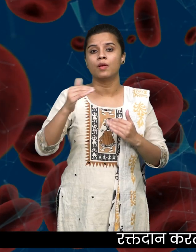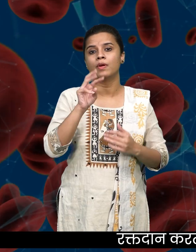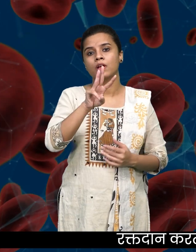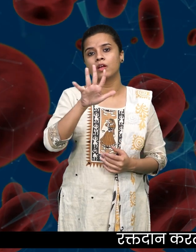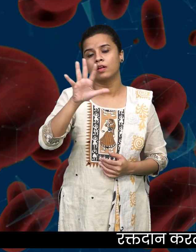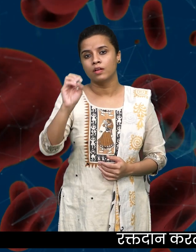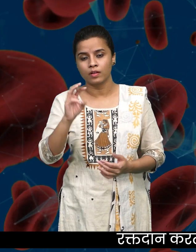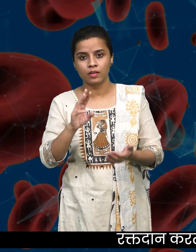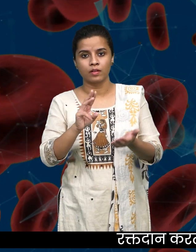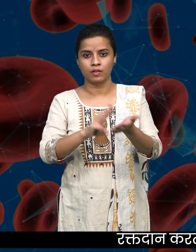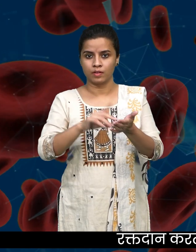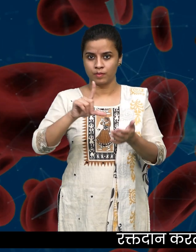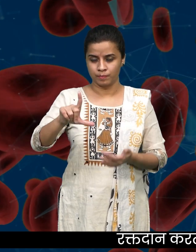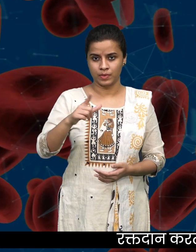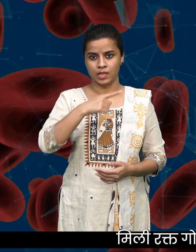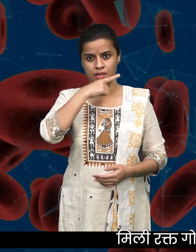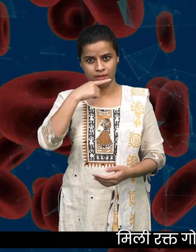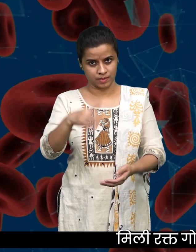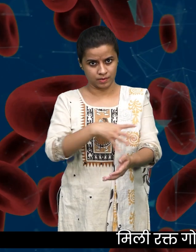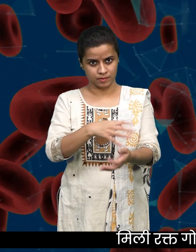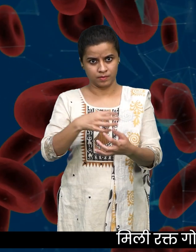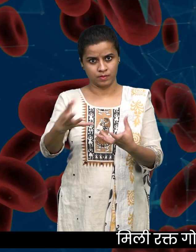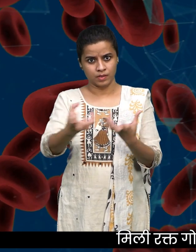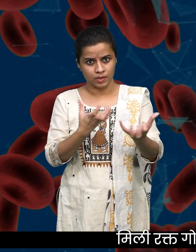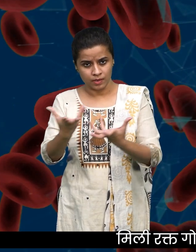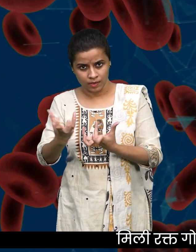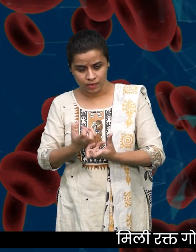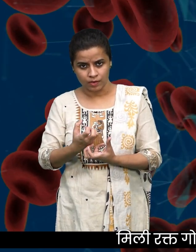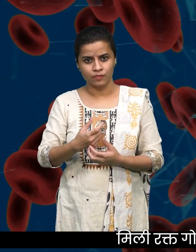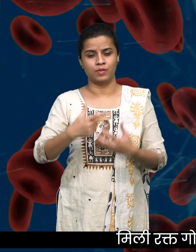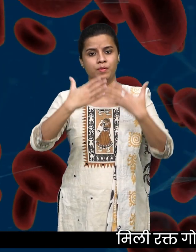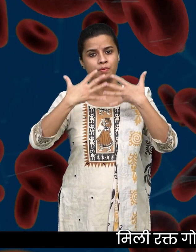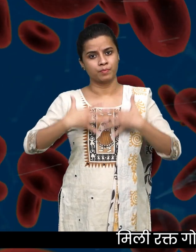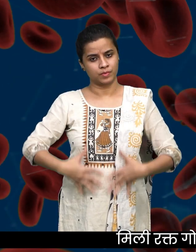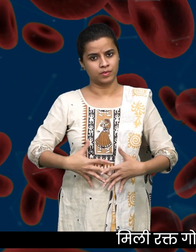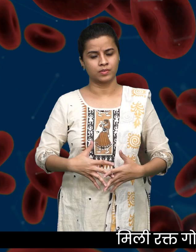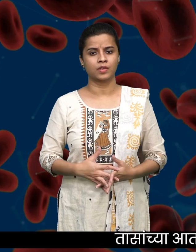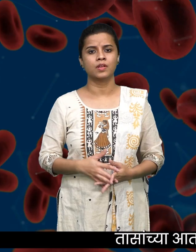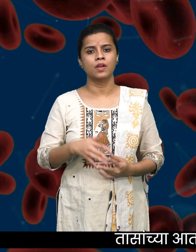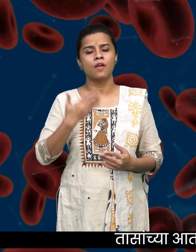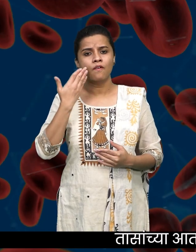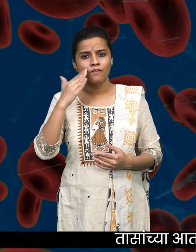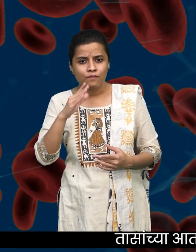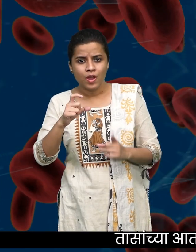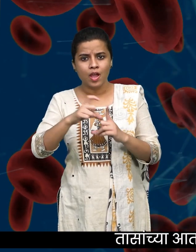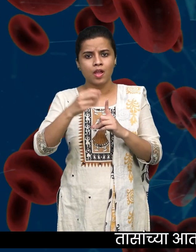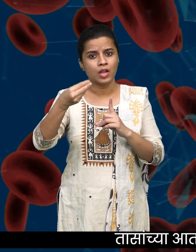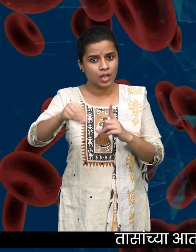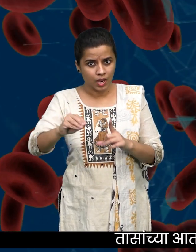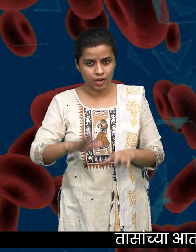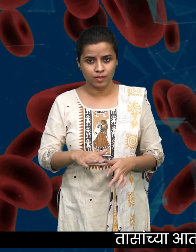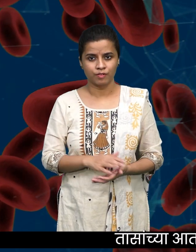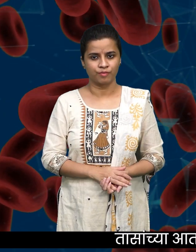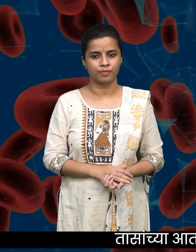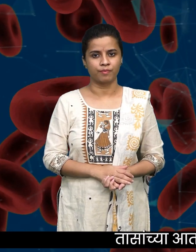रक्तदान करताना एखाद्या व्यक्तीकडून सुमारे 350 मिली रक्त गोळा केले जाते आणि आपले शरीर 24 तासाच्या आत त्यातील